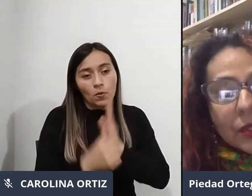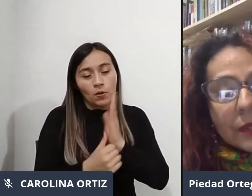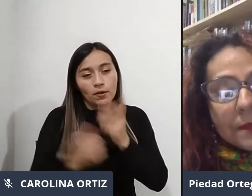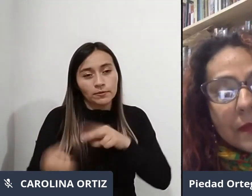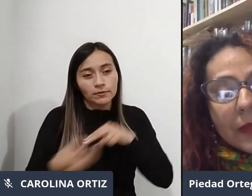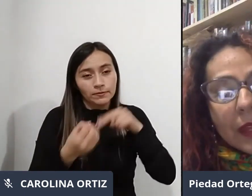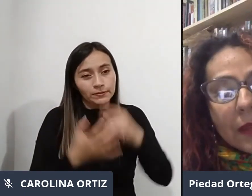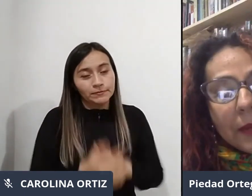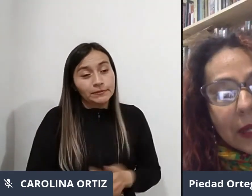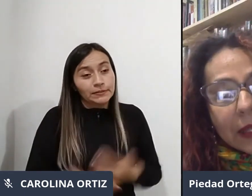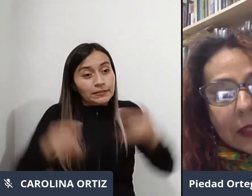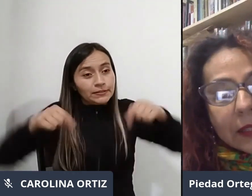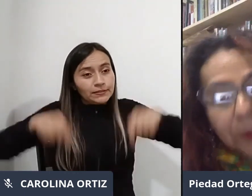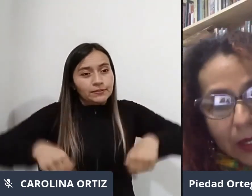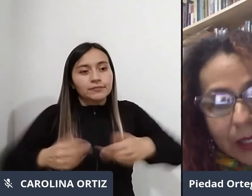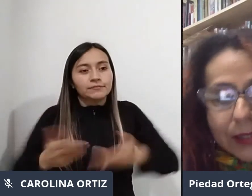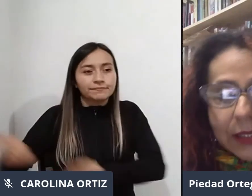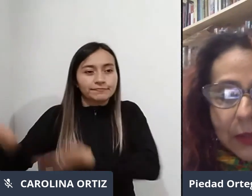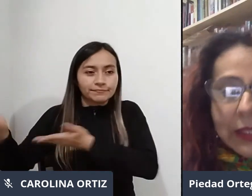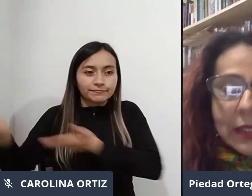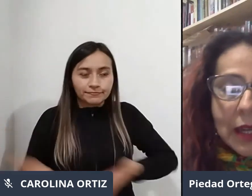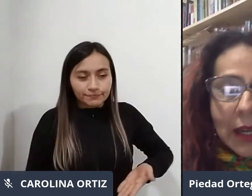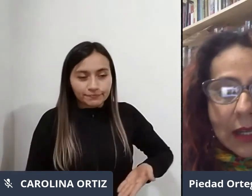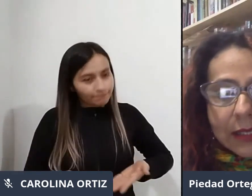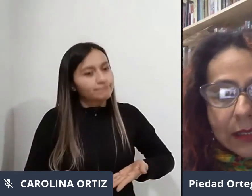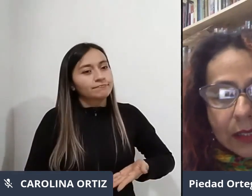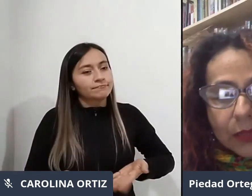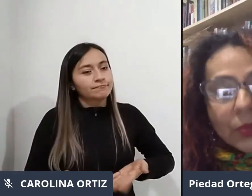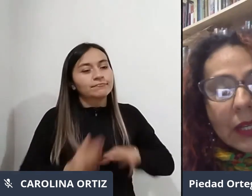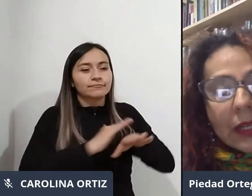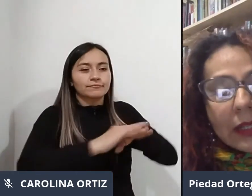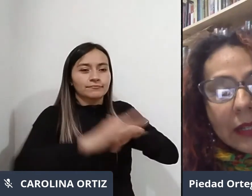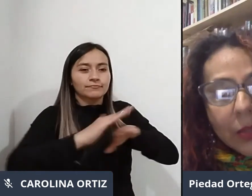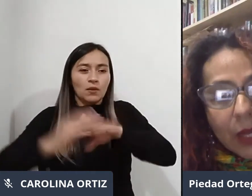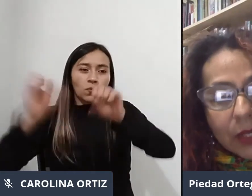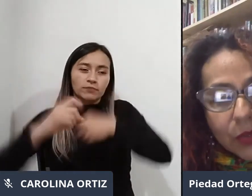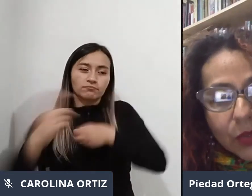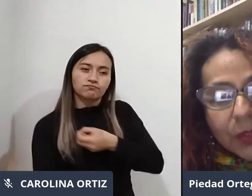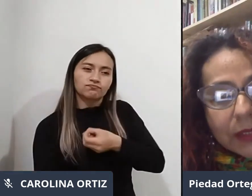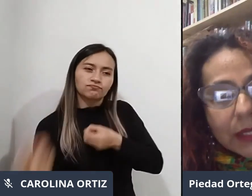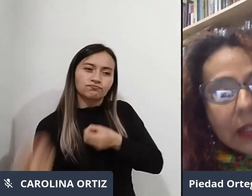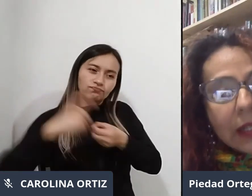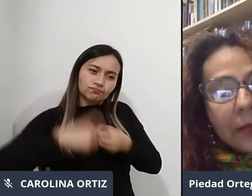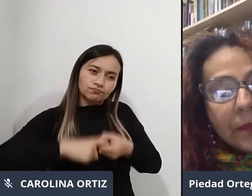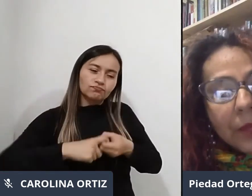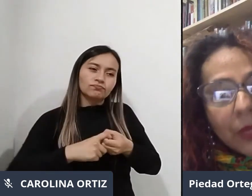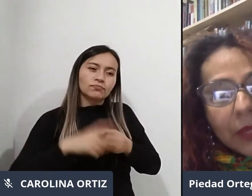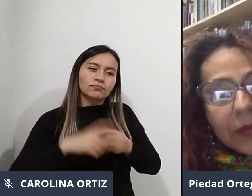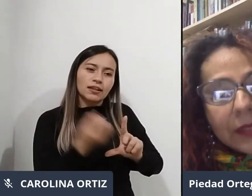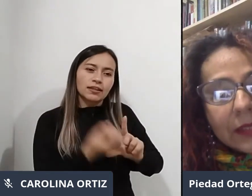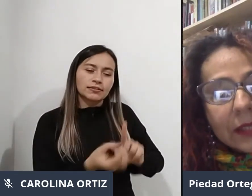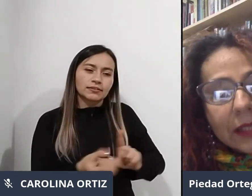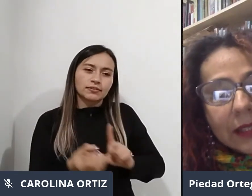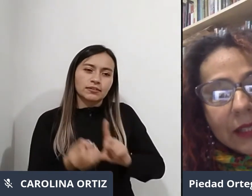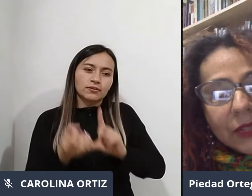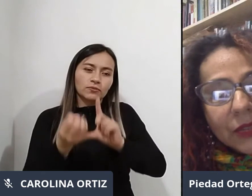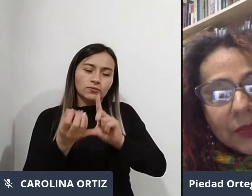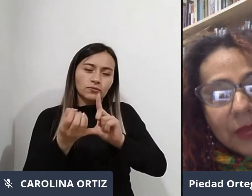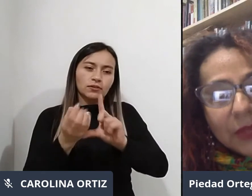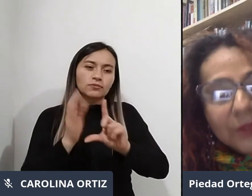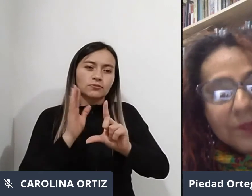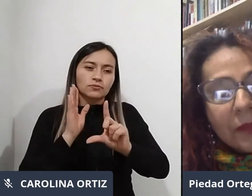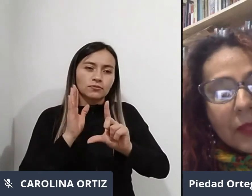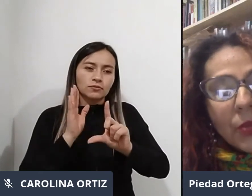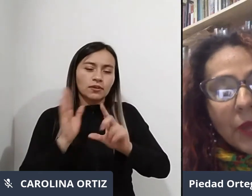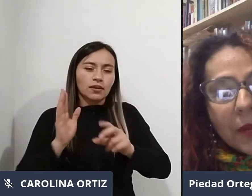invitamos para que se puedan inscribir a la licenciatura en Educación Comunitaria con énfasis en Derechos